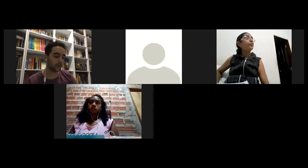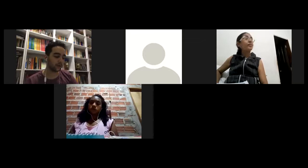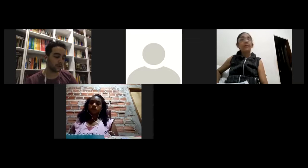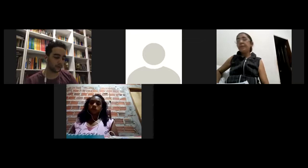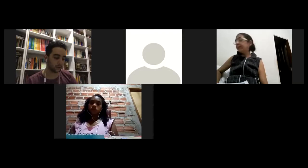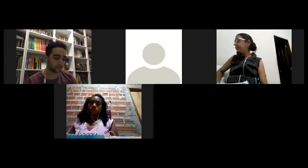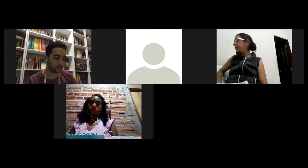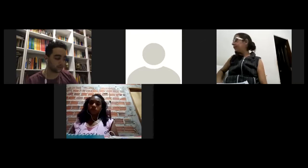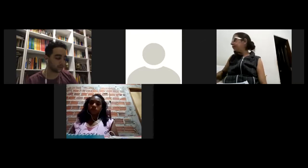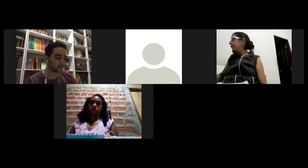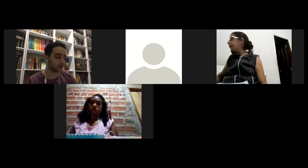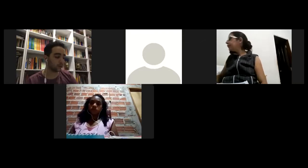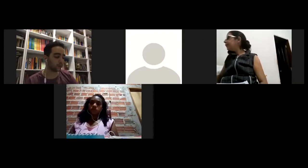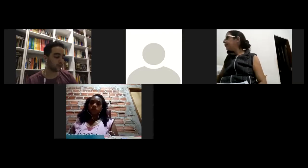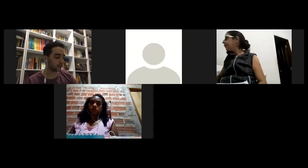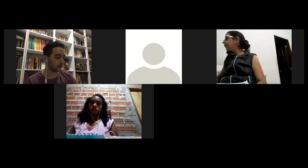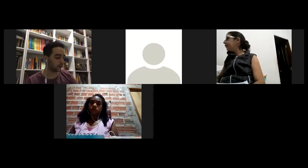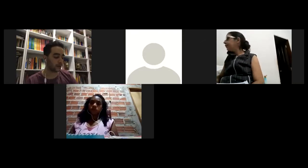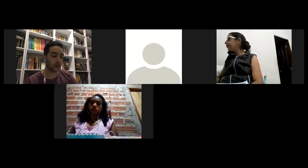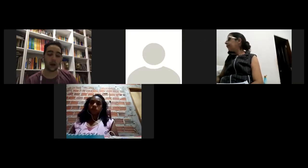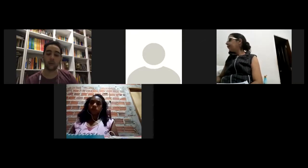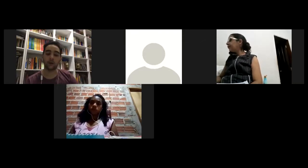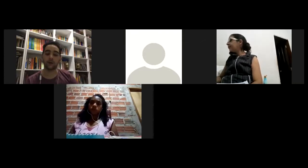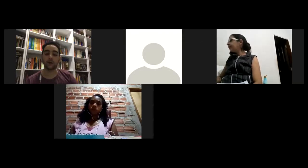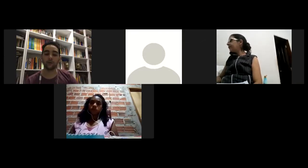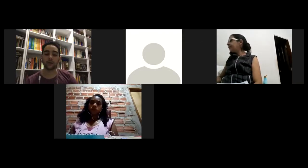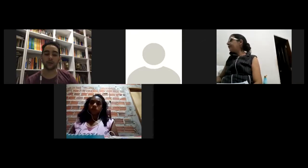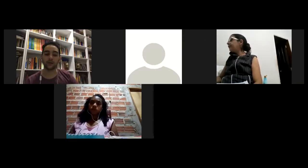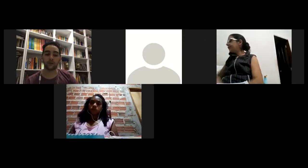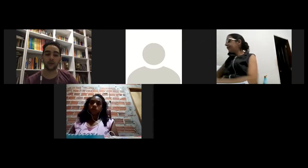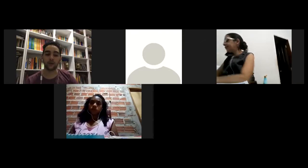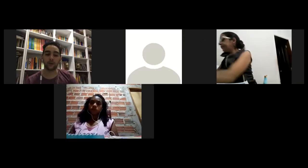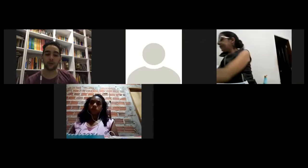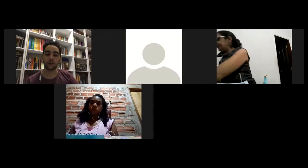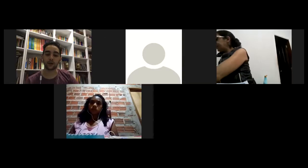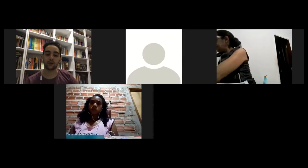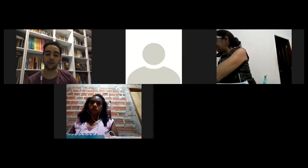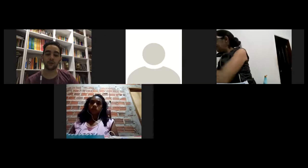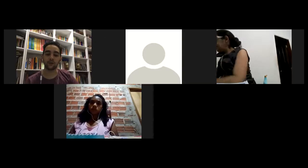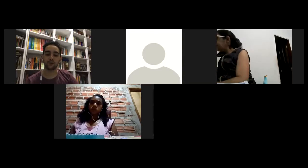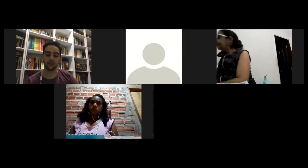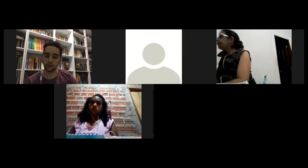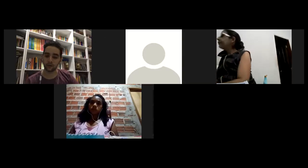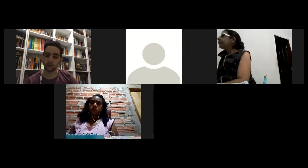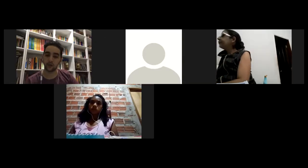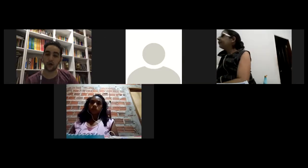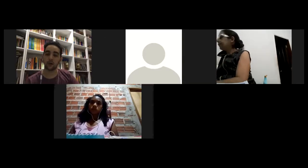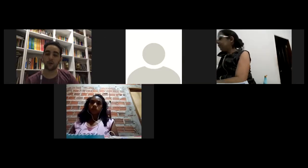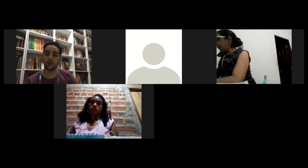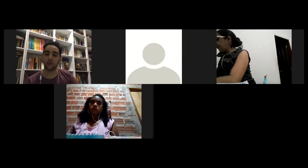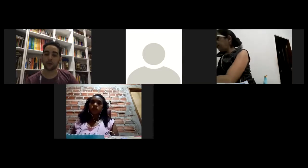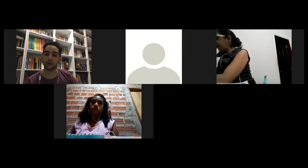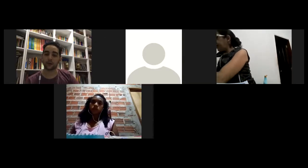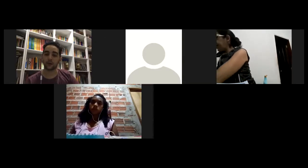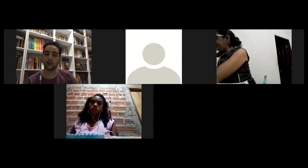que vem enfrentando. Outra coisa que abordamos na terça-feira foi a Marcha dos Surdos Venceremos, que foi